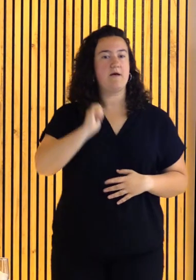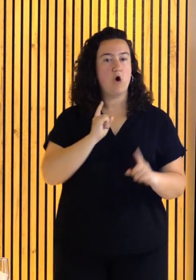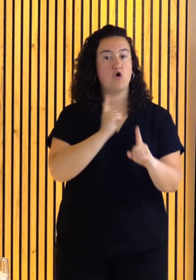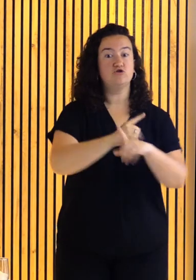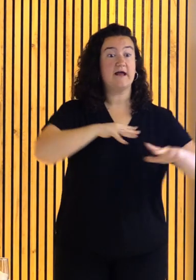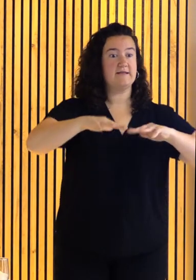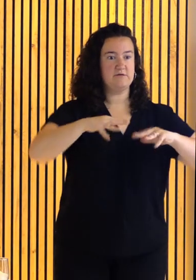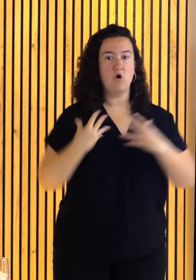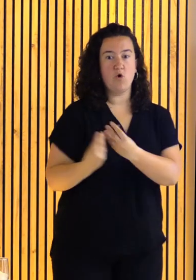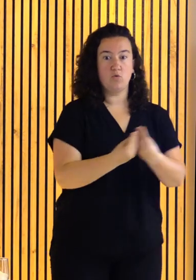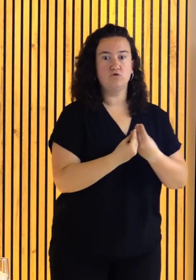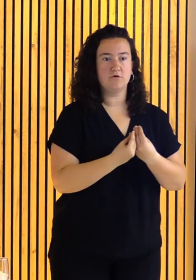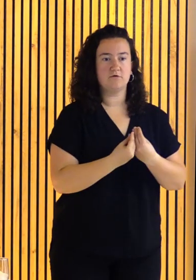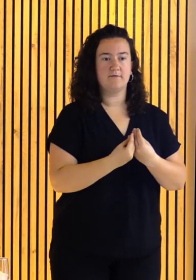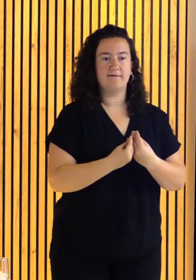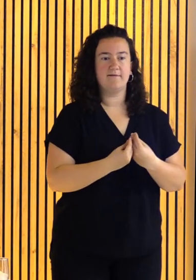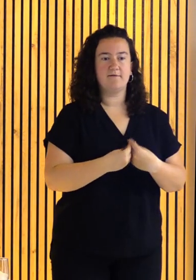zen emakume beltzek